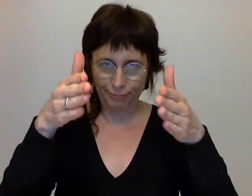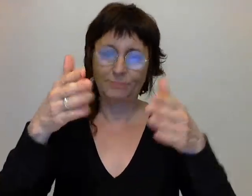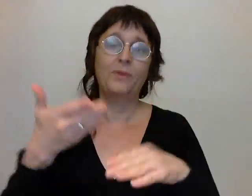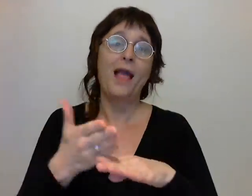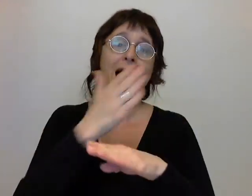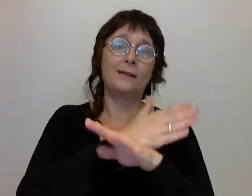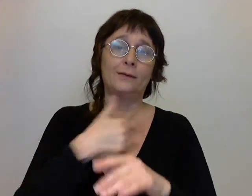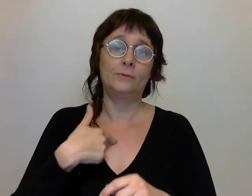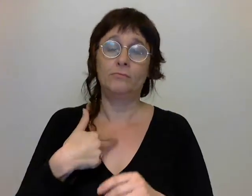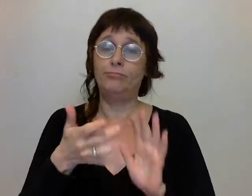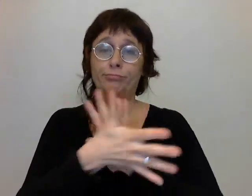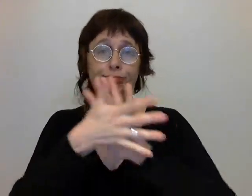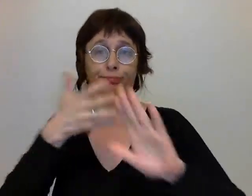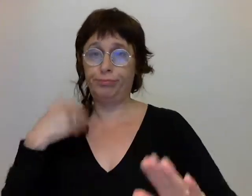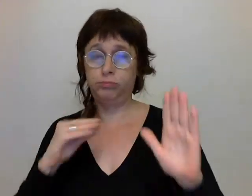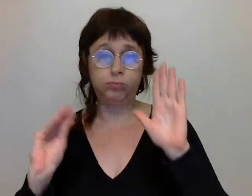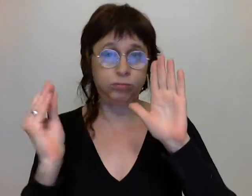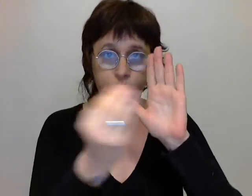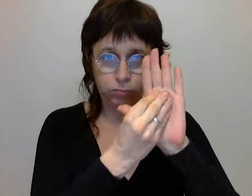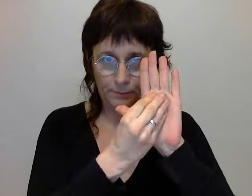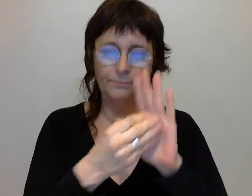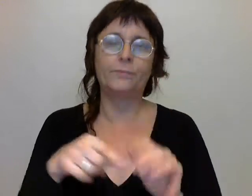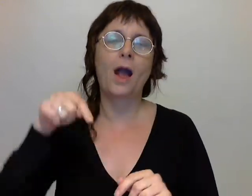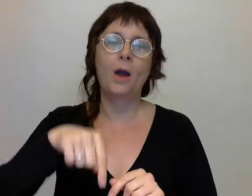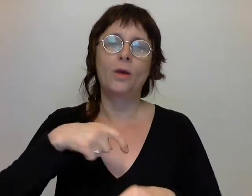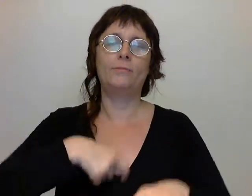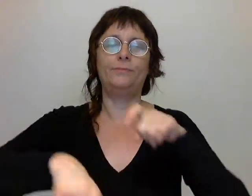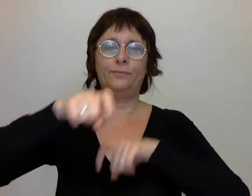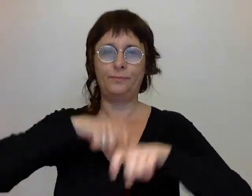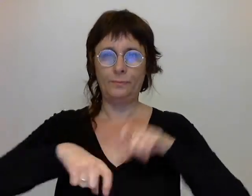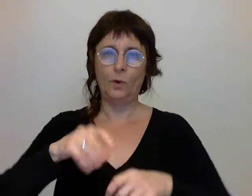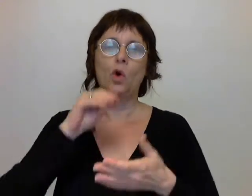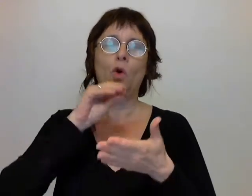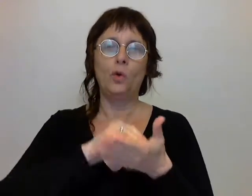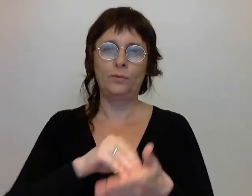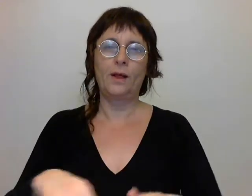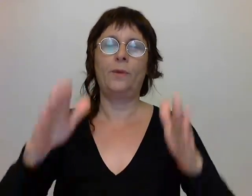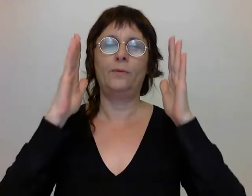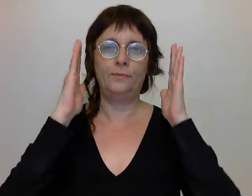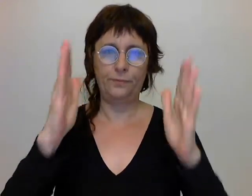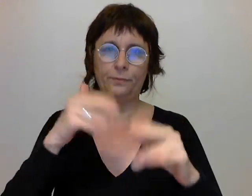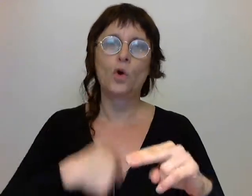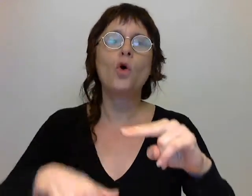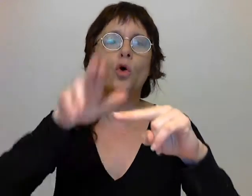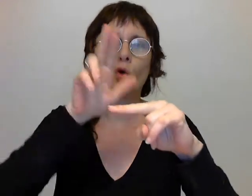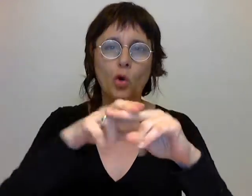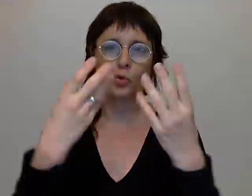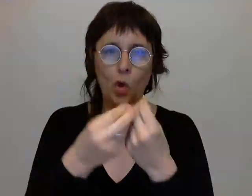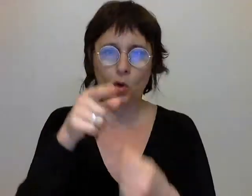Mucho hay que traer sangre, pero... Sí, es negro. La posición del escondo en el seguro de su coche. ¿Alguien más te puede decir algo